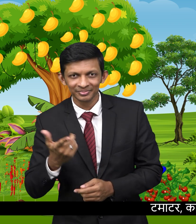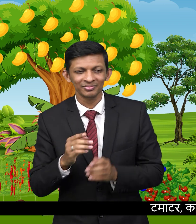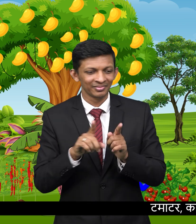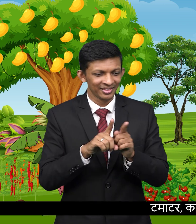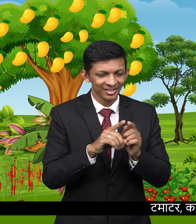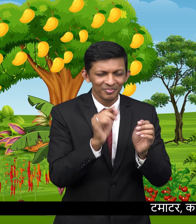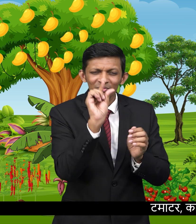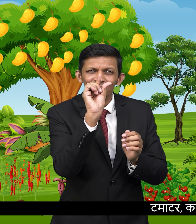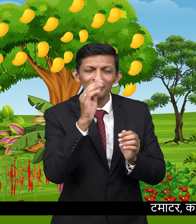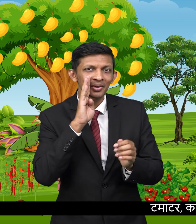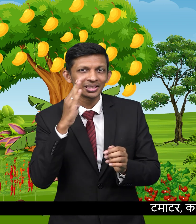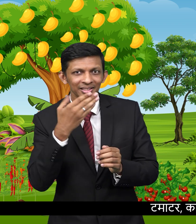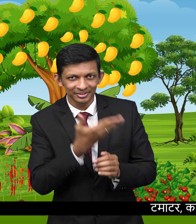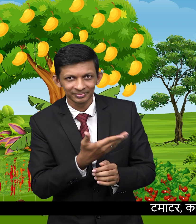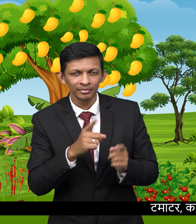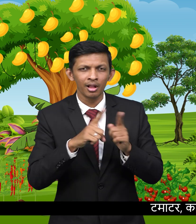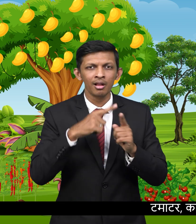टमाटर, करी पत्ती का पौधा,